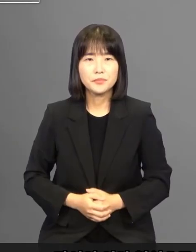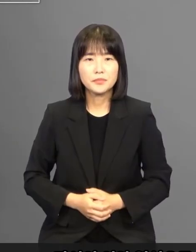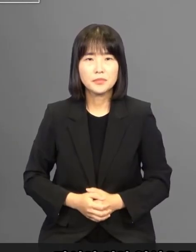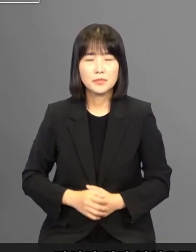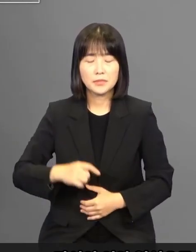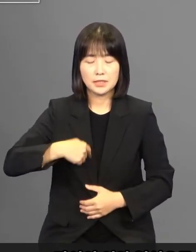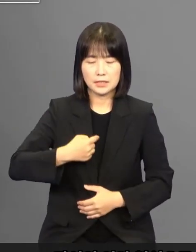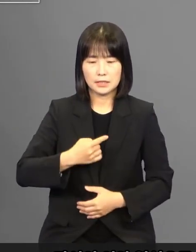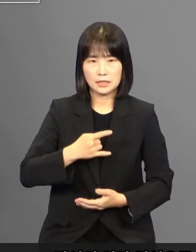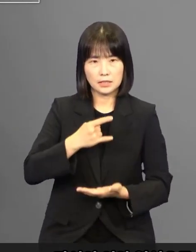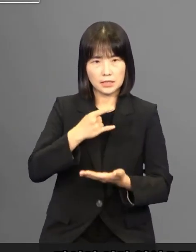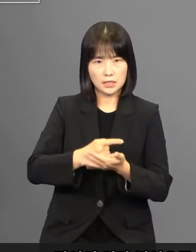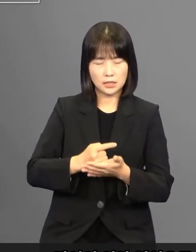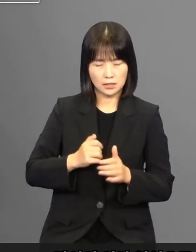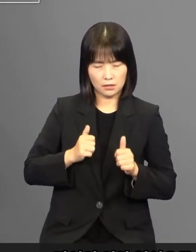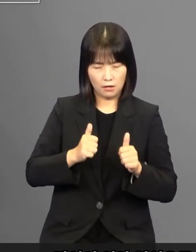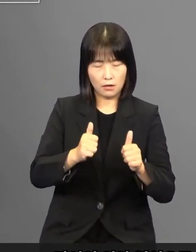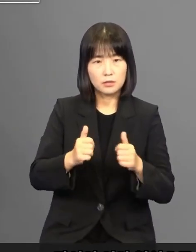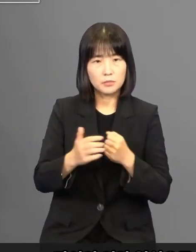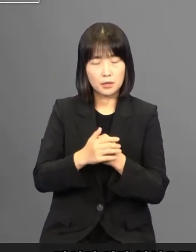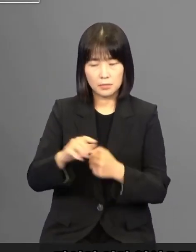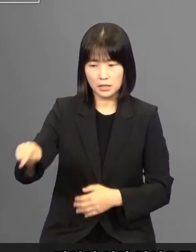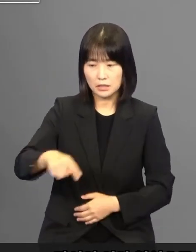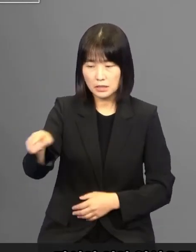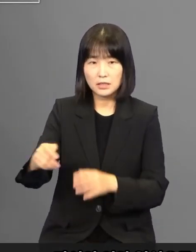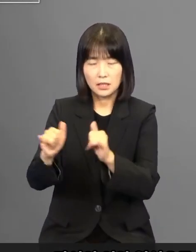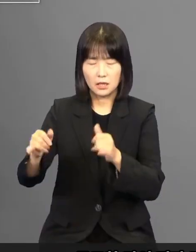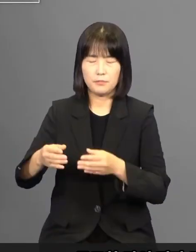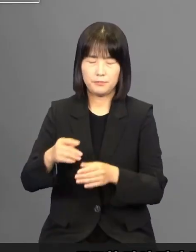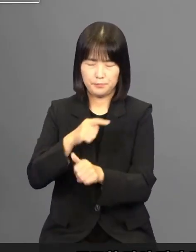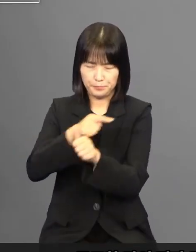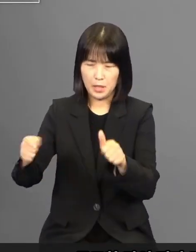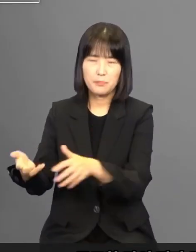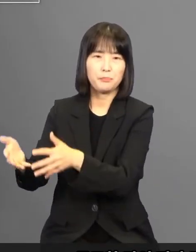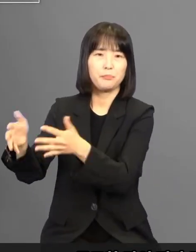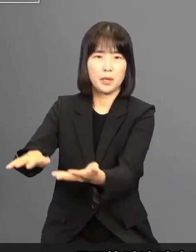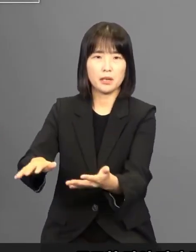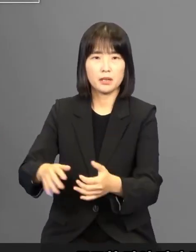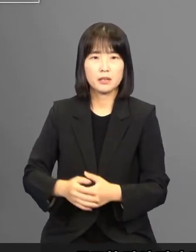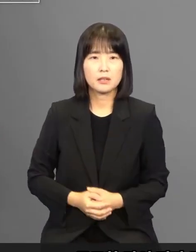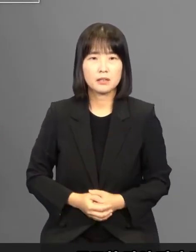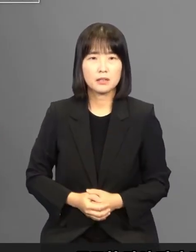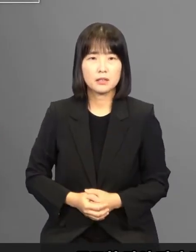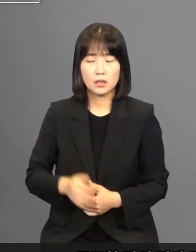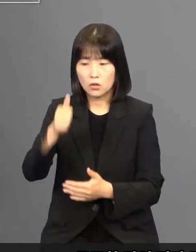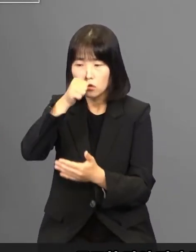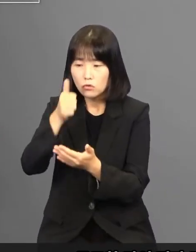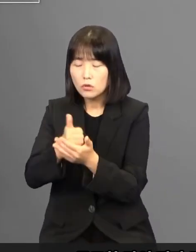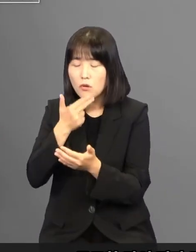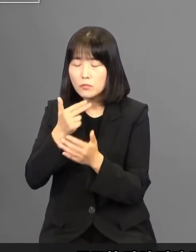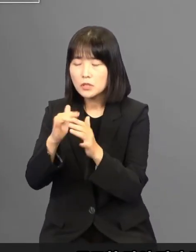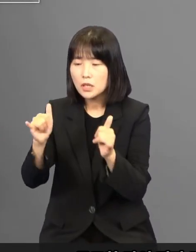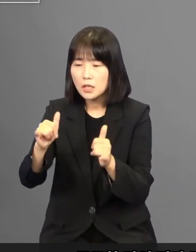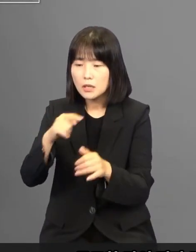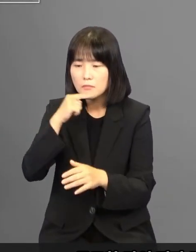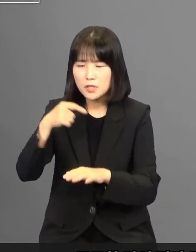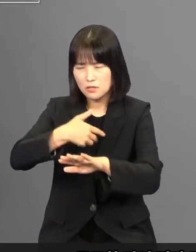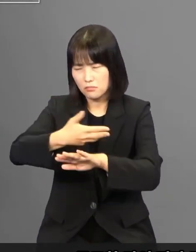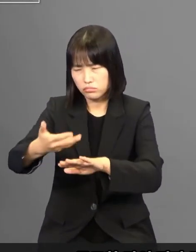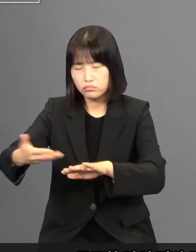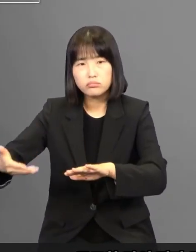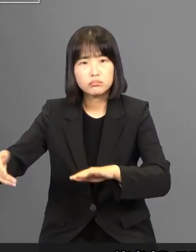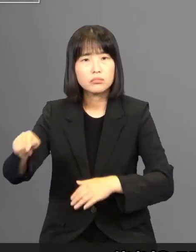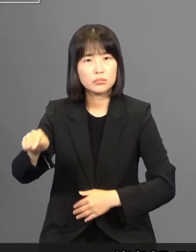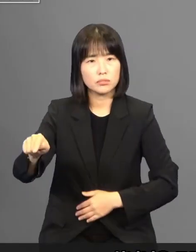자신의 의와 열심으로 이 기브온 사람들을 죽인 거예요. 무고한 자의 피가 그 땅에 흘려지게